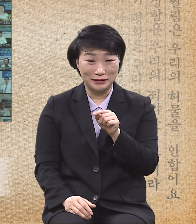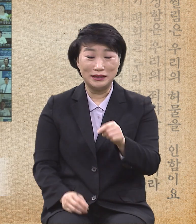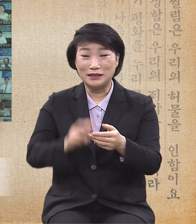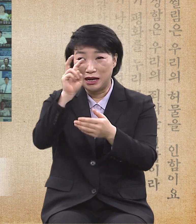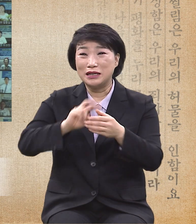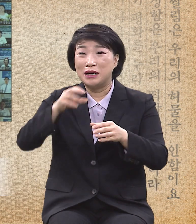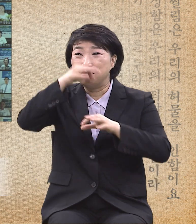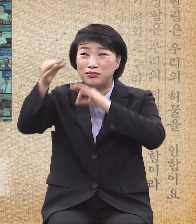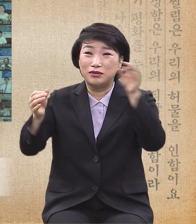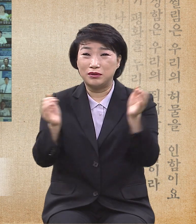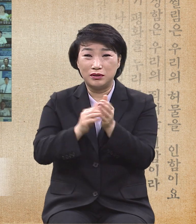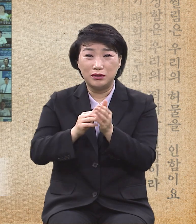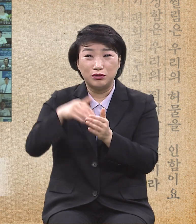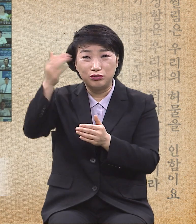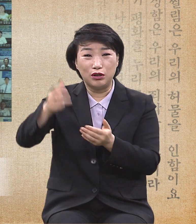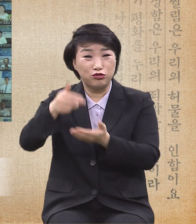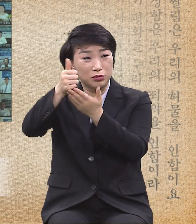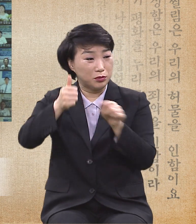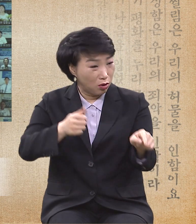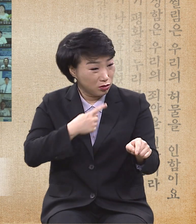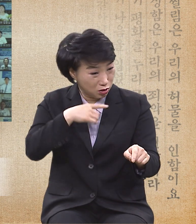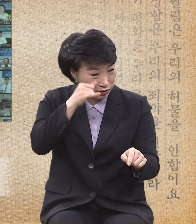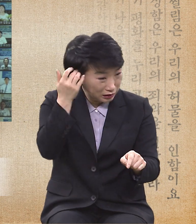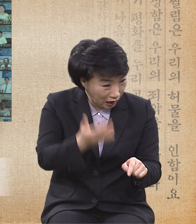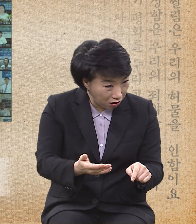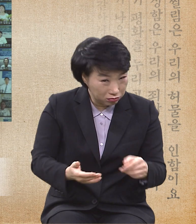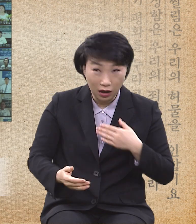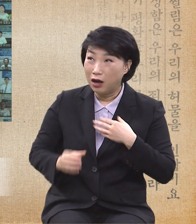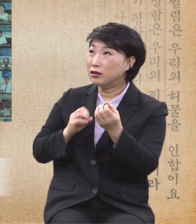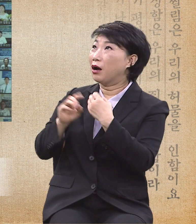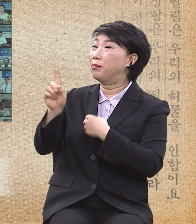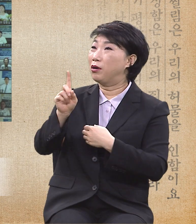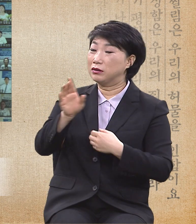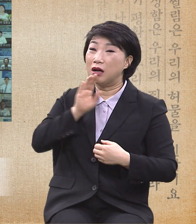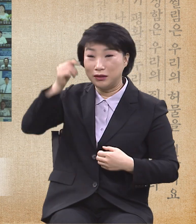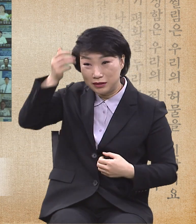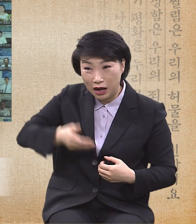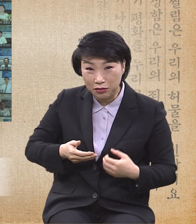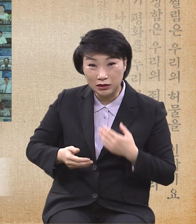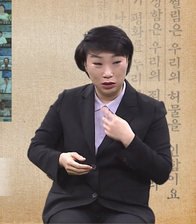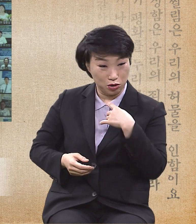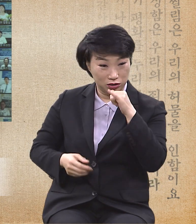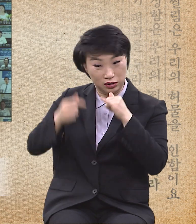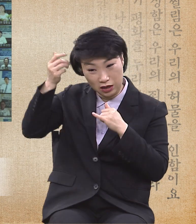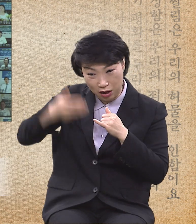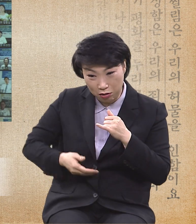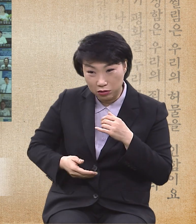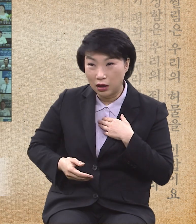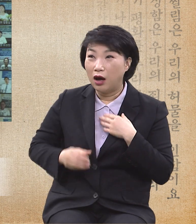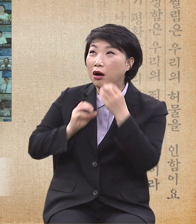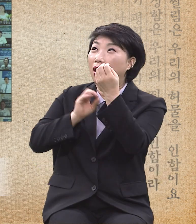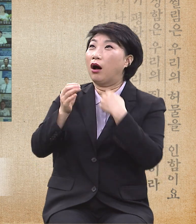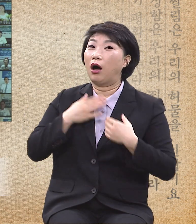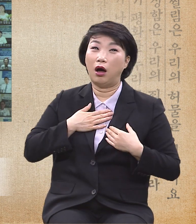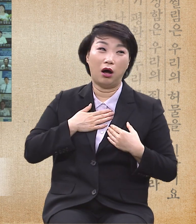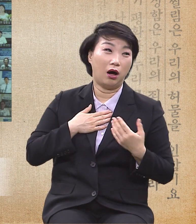부르고 난 다음에 주님이 너 그랬냐고 물을 때, 사시냐고 물을 때, 너도 그랬냐고 물을 때 감당이 되겠는